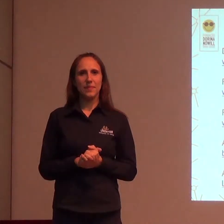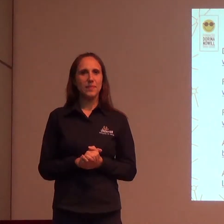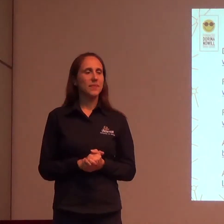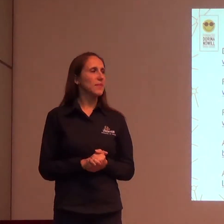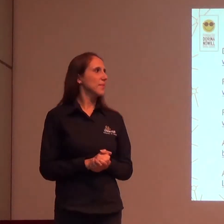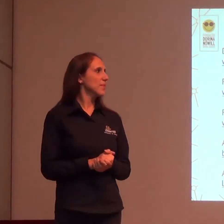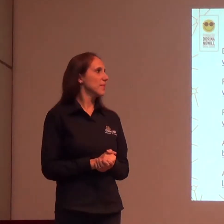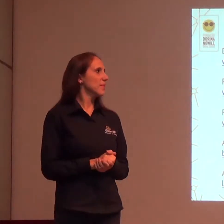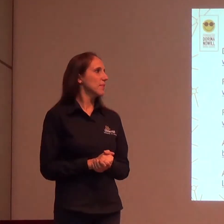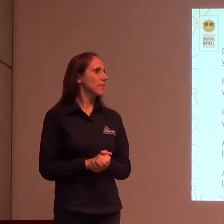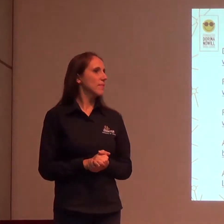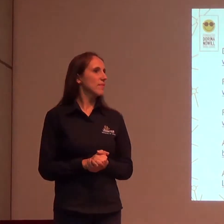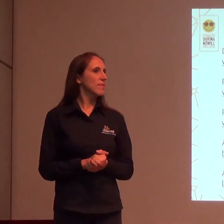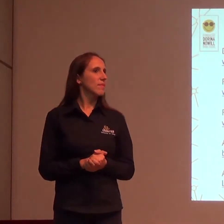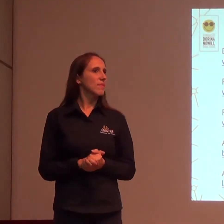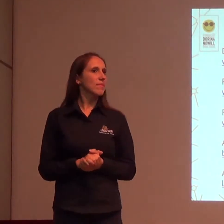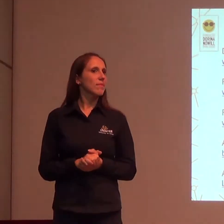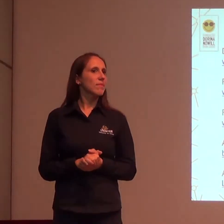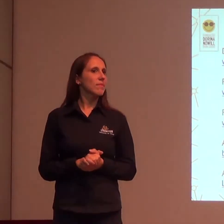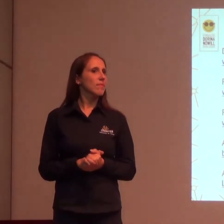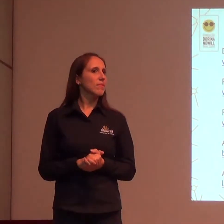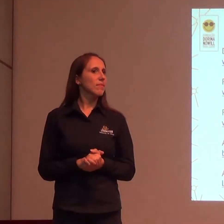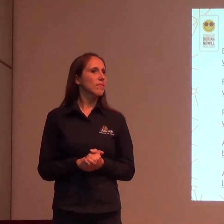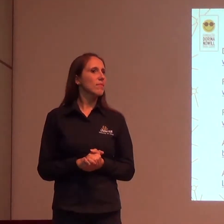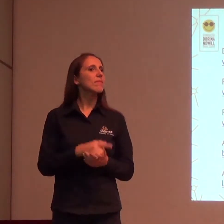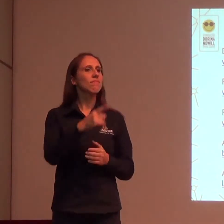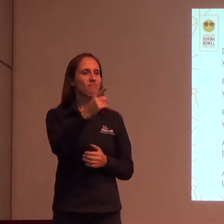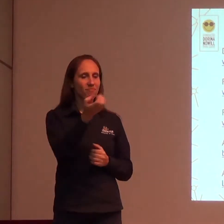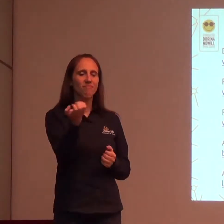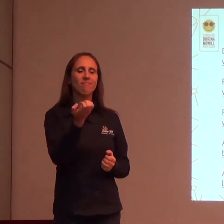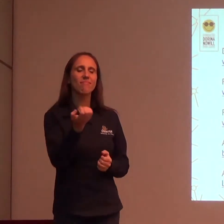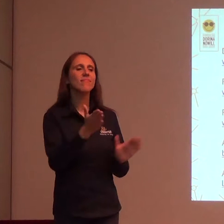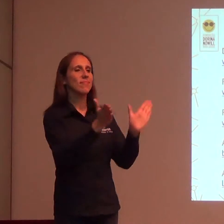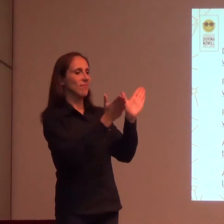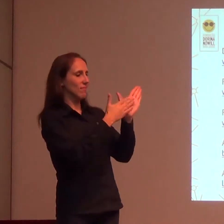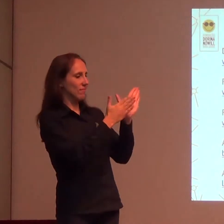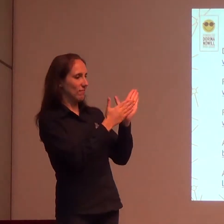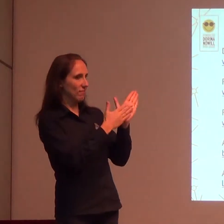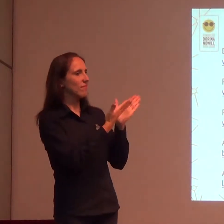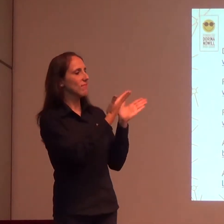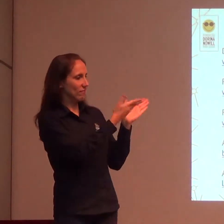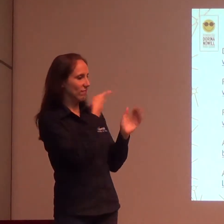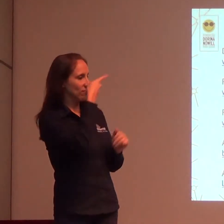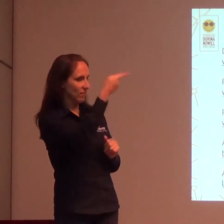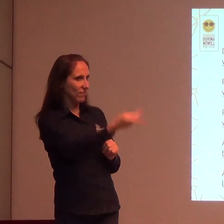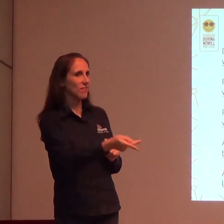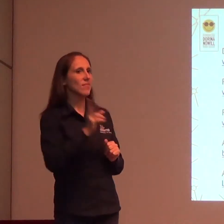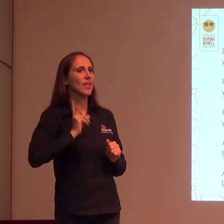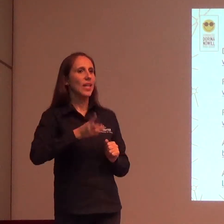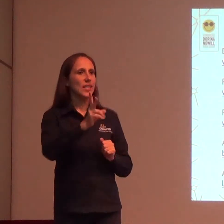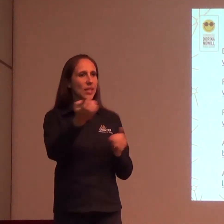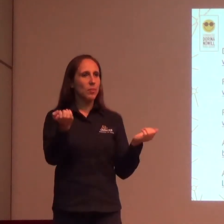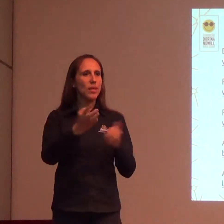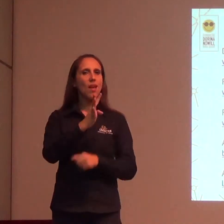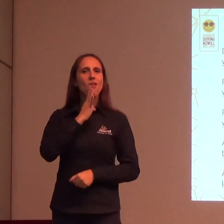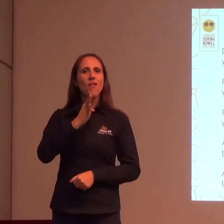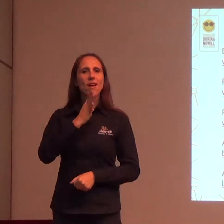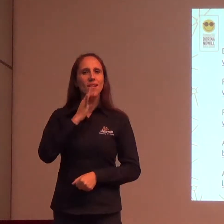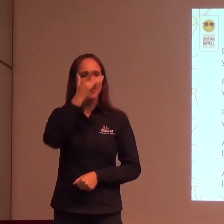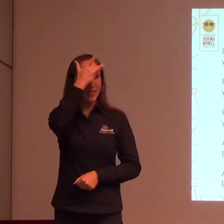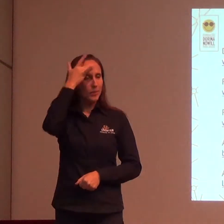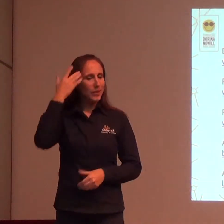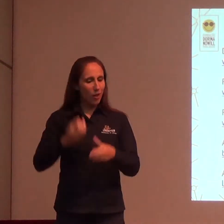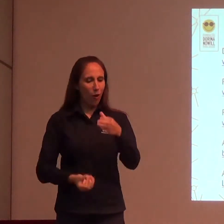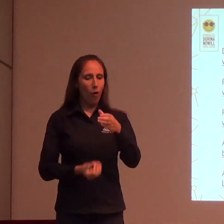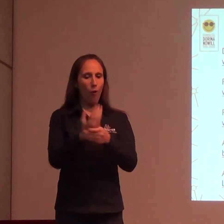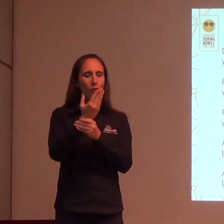Posso fazer? Bela, eu queria te parabenizar pela sua fala. Eu sempre quis conhecer alguém da Fundação Dorina, porque eu conheci,